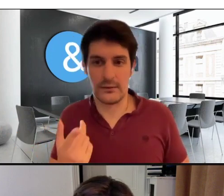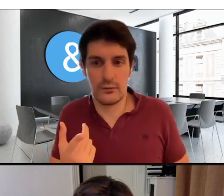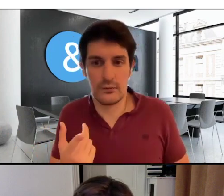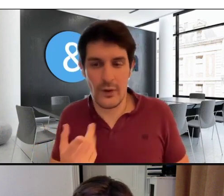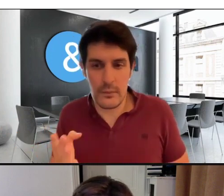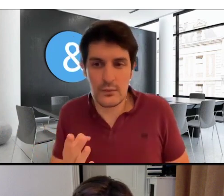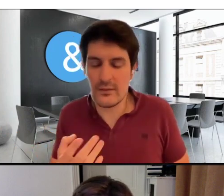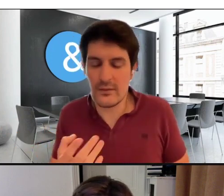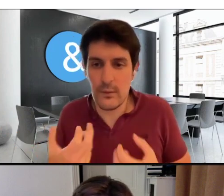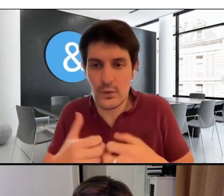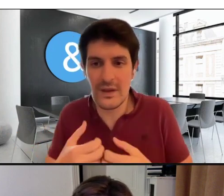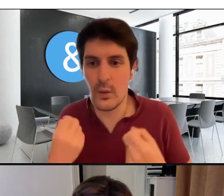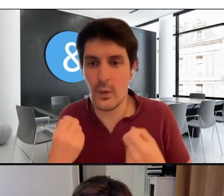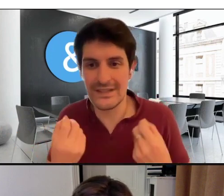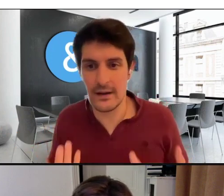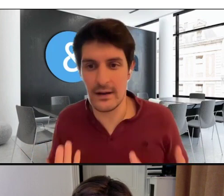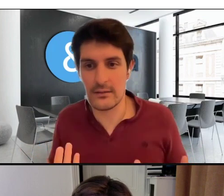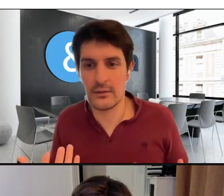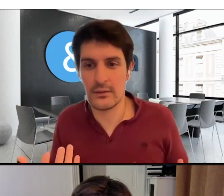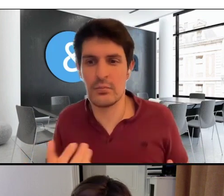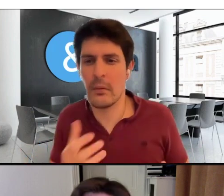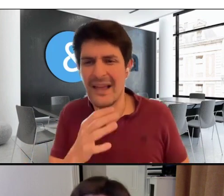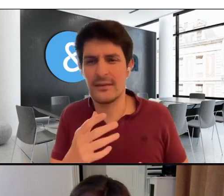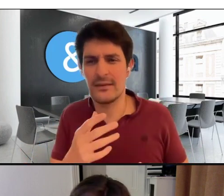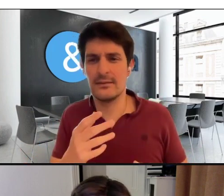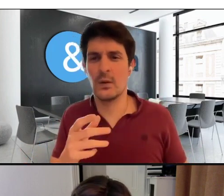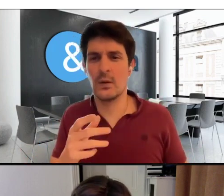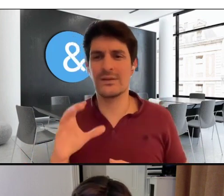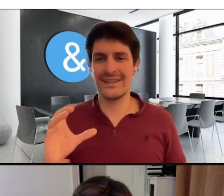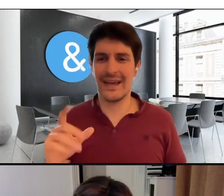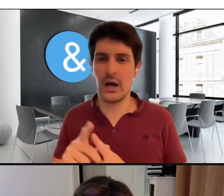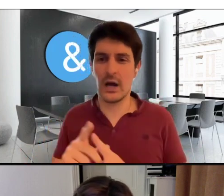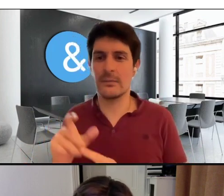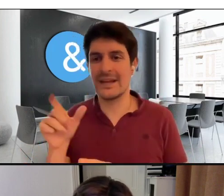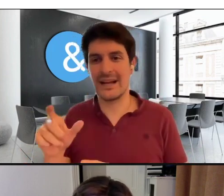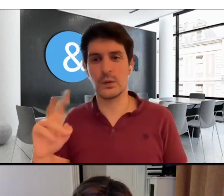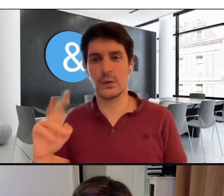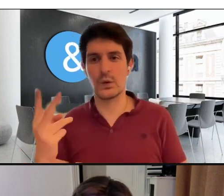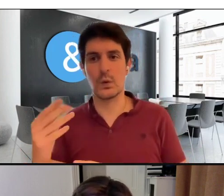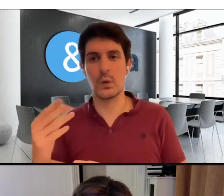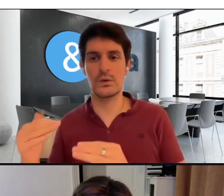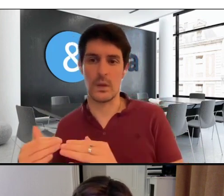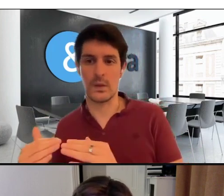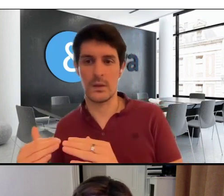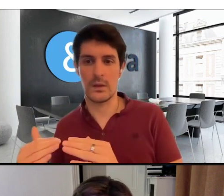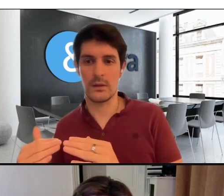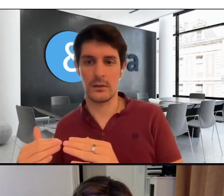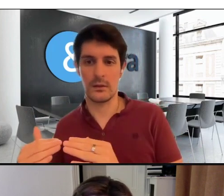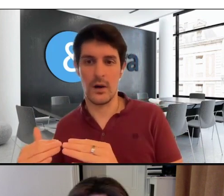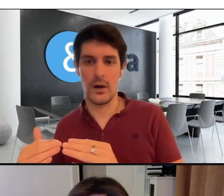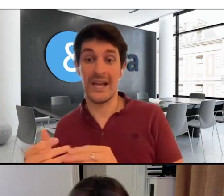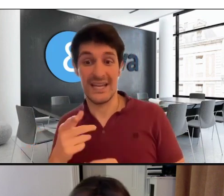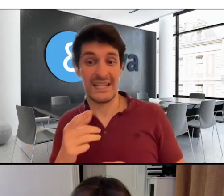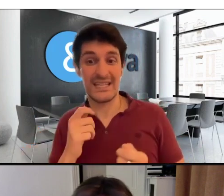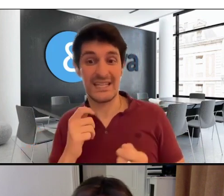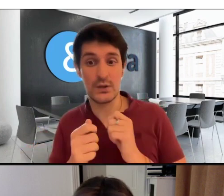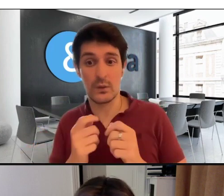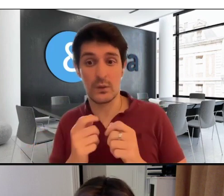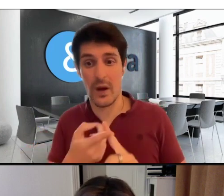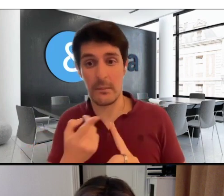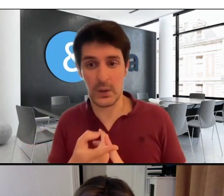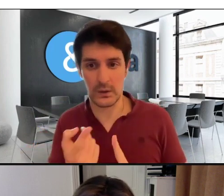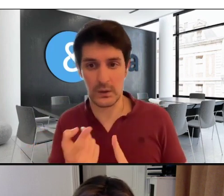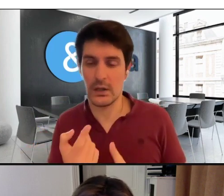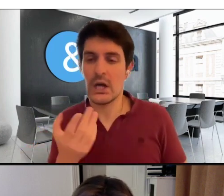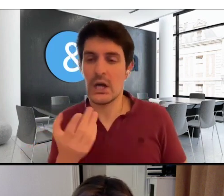tu as besoin de fonctionner au quotidien. Tu ne peux pas être considéré comme quelqu'un de seconde zone. C'est des discussions qui sont